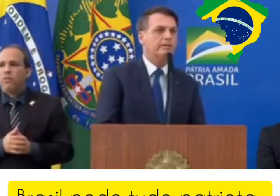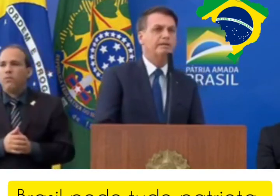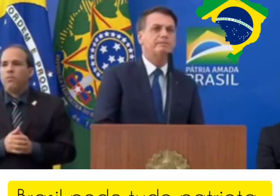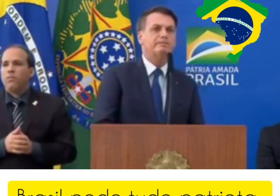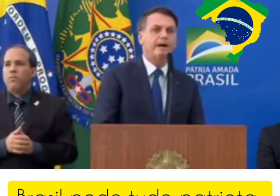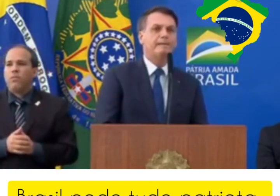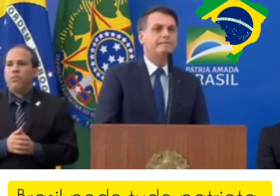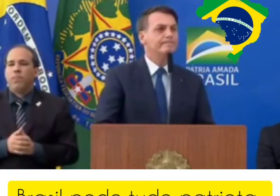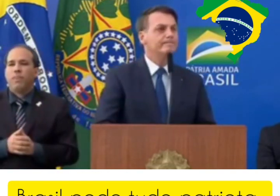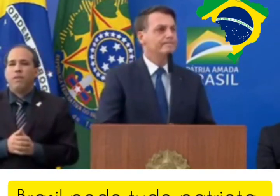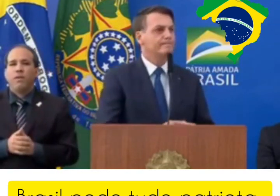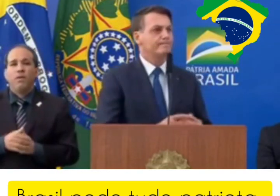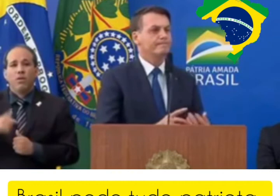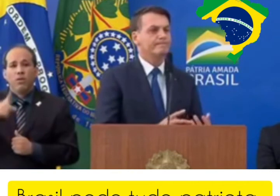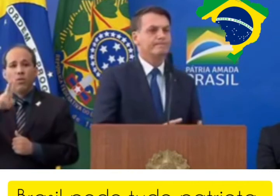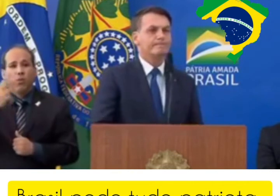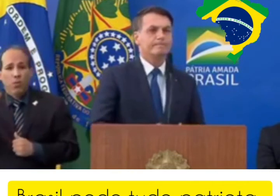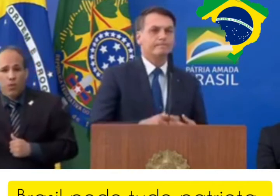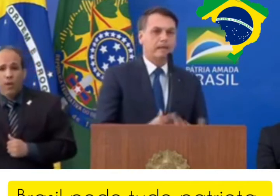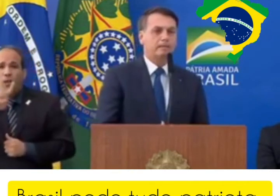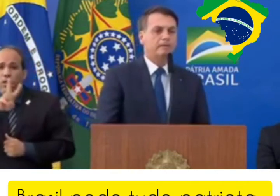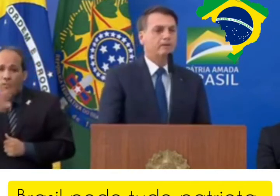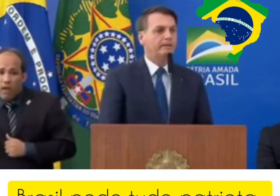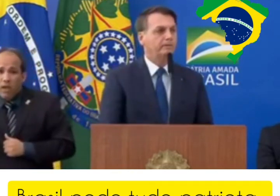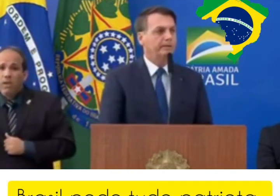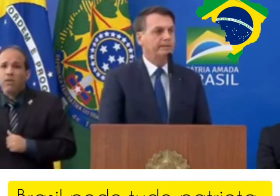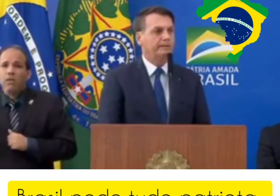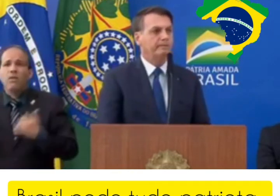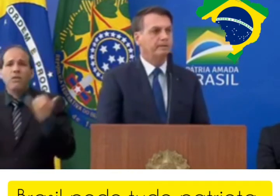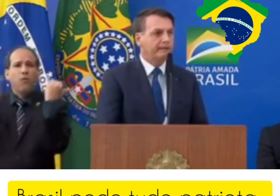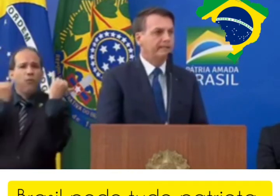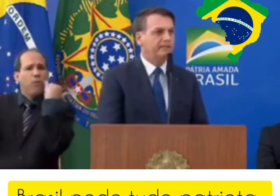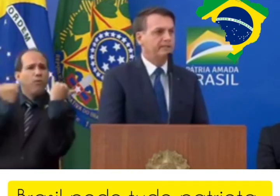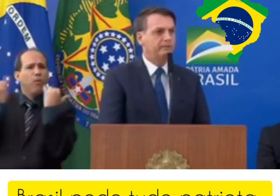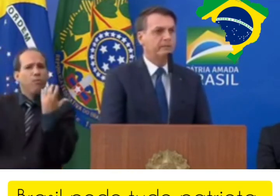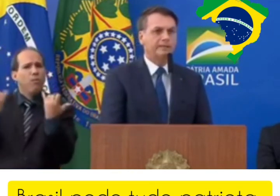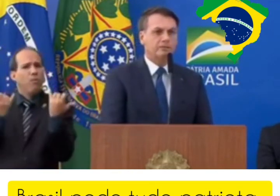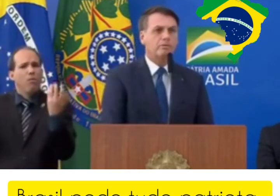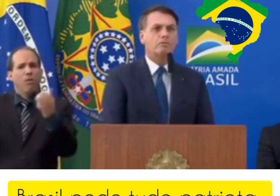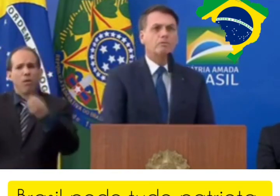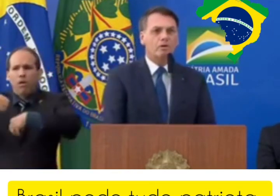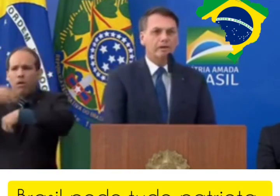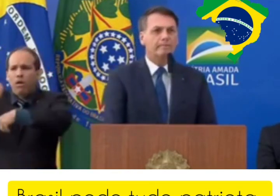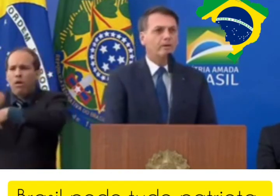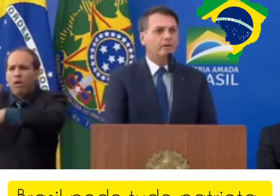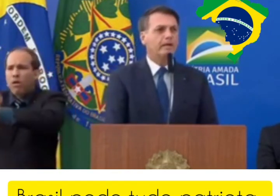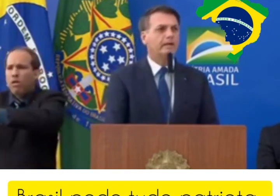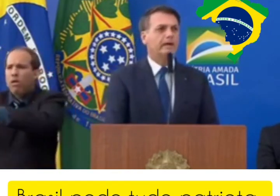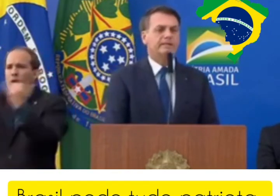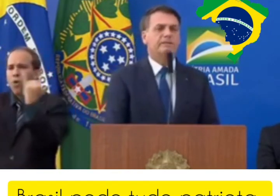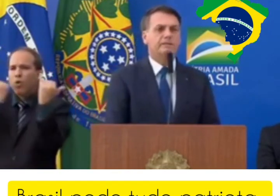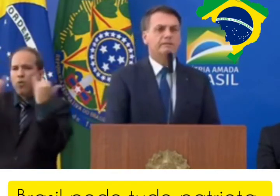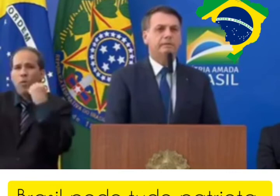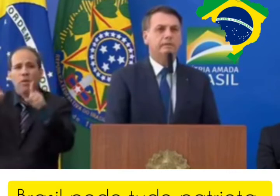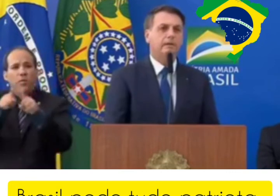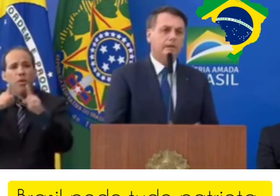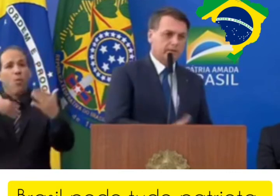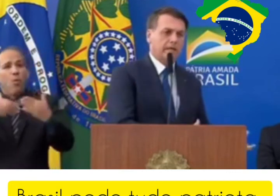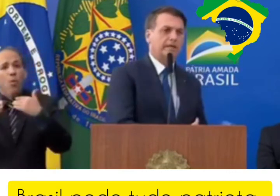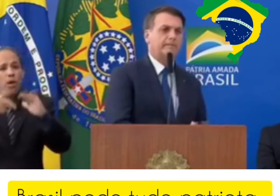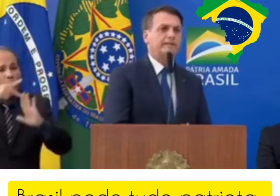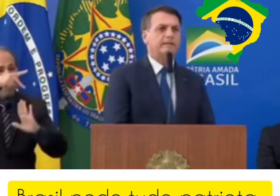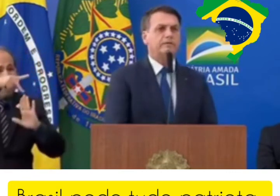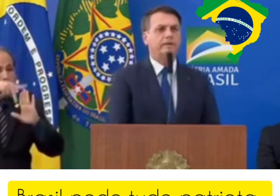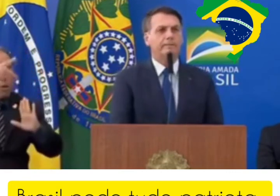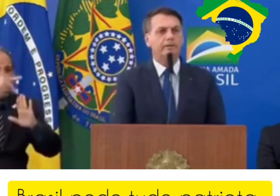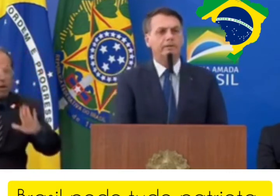Então isso a gente vai tendo informações e vai decidindo, assim como qualquer portaria restritiva